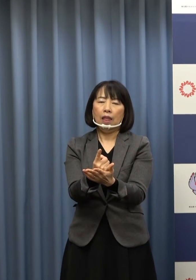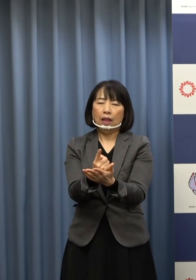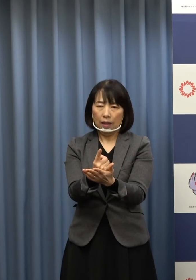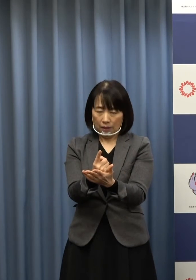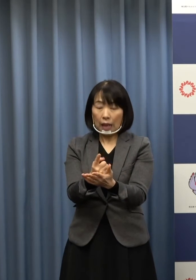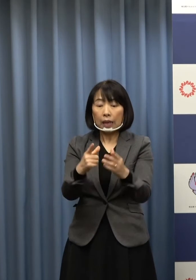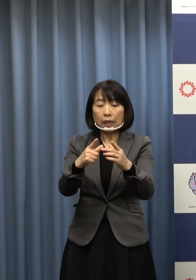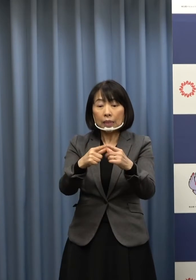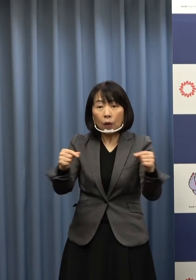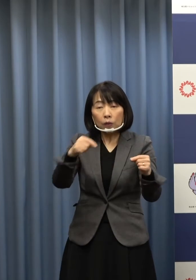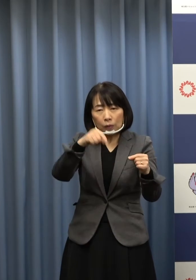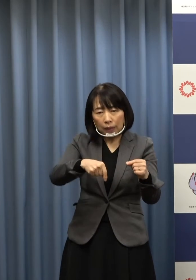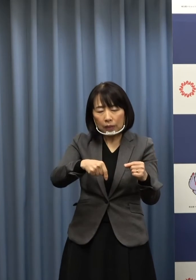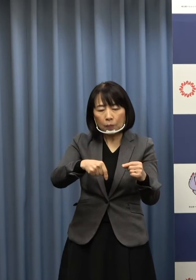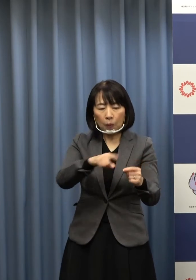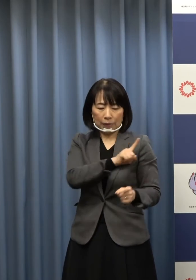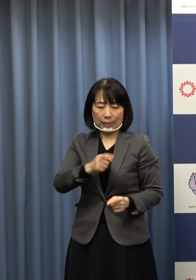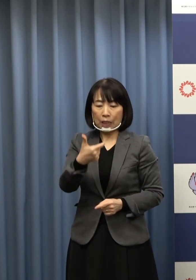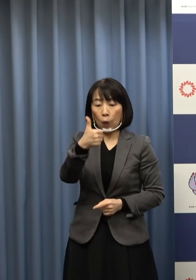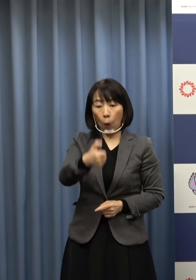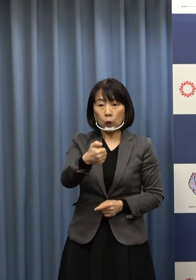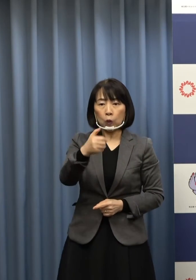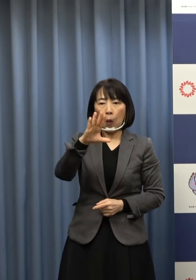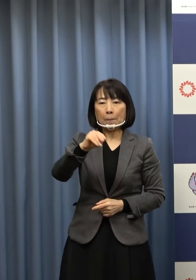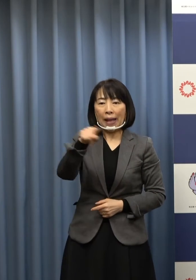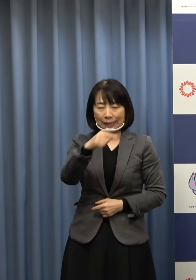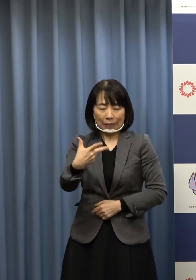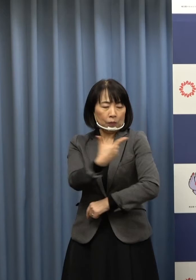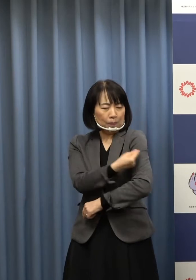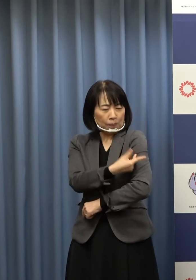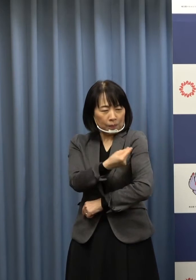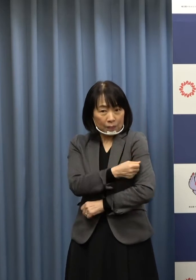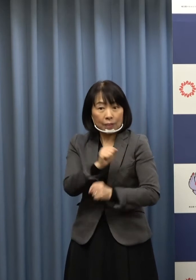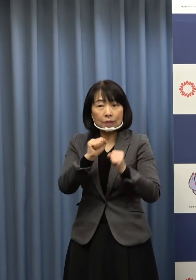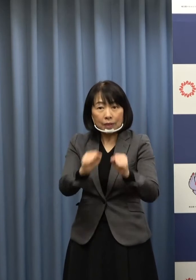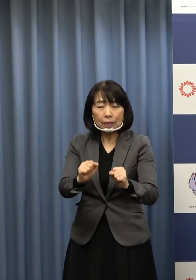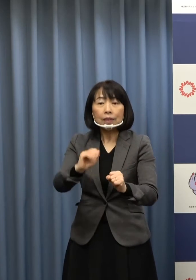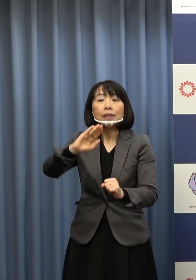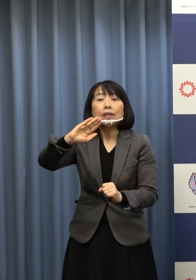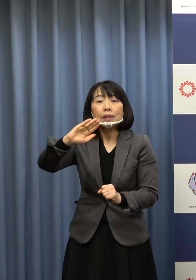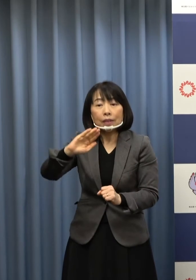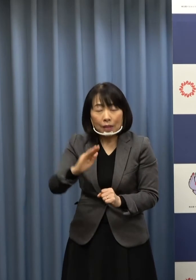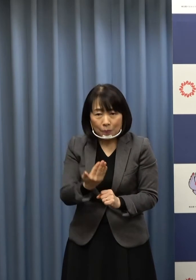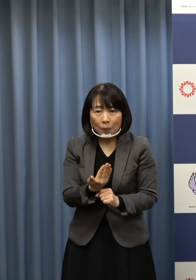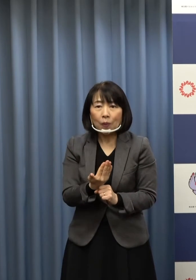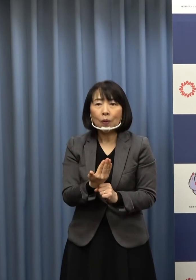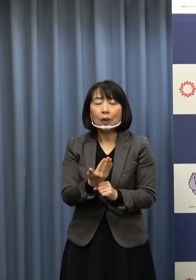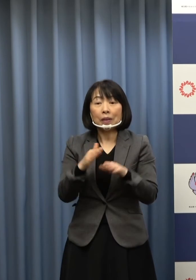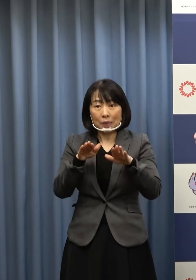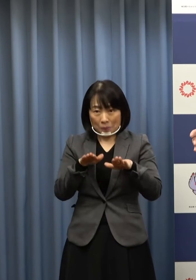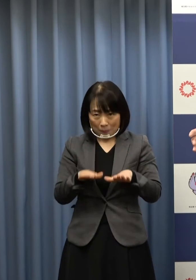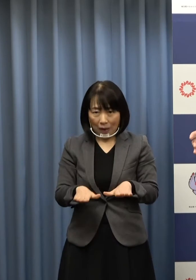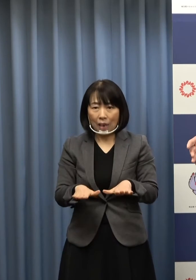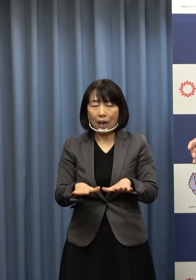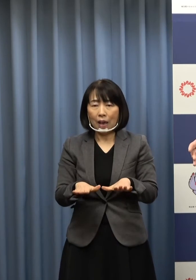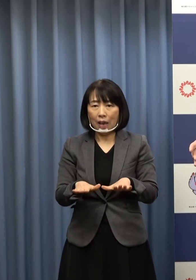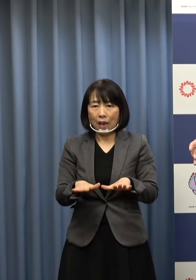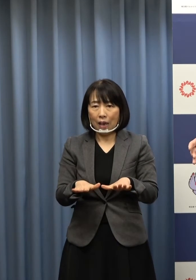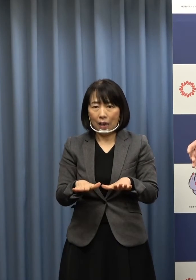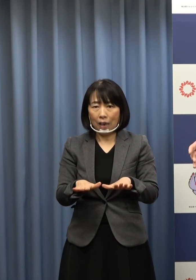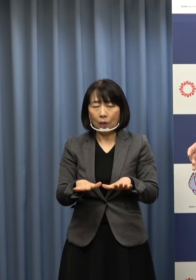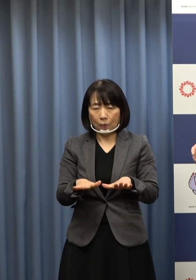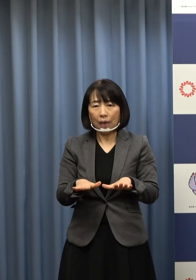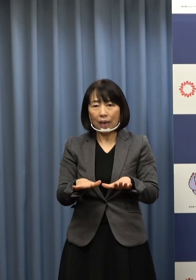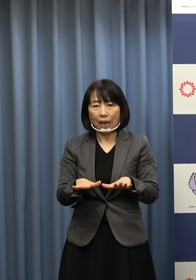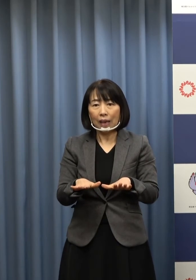でも1日50万人を打ったとしても、1日50万人打ったとしても、今2便で